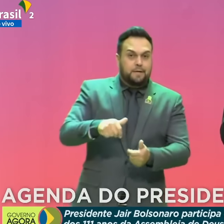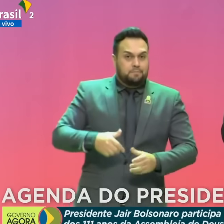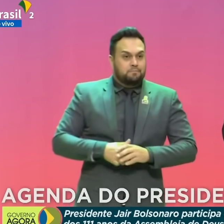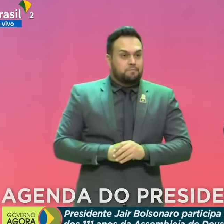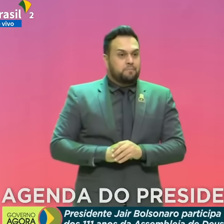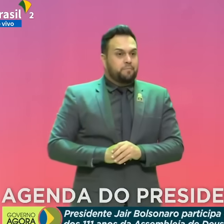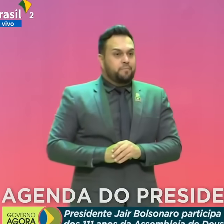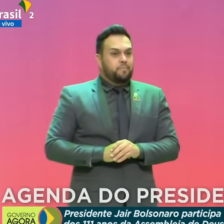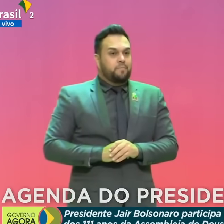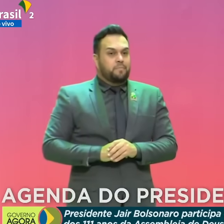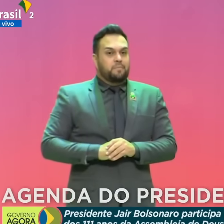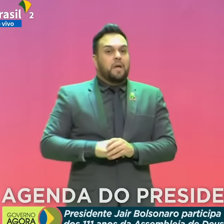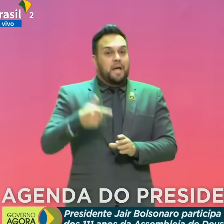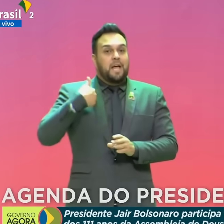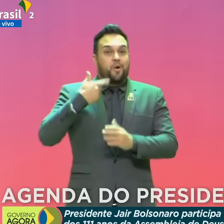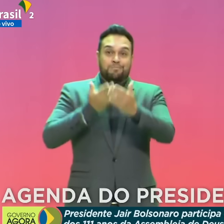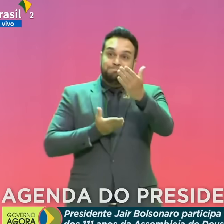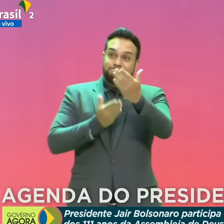Me elegi então presidente da República.